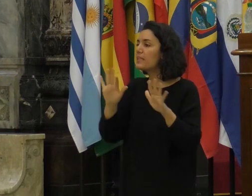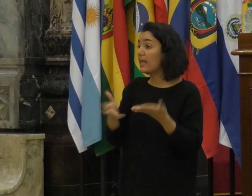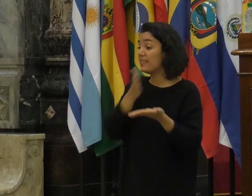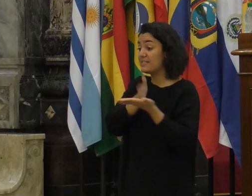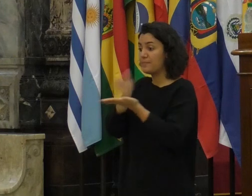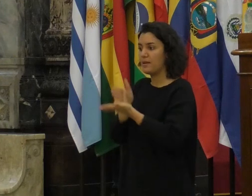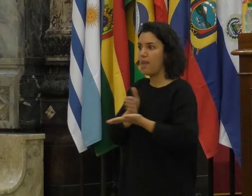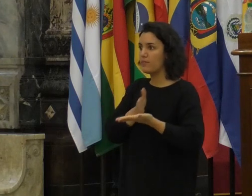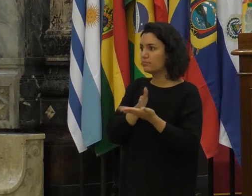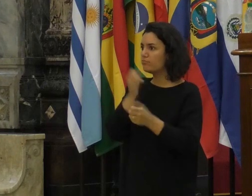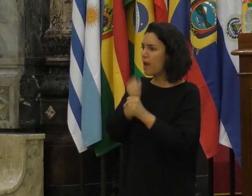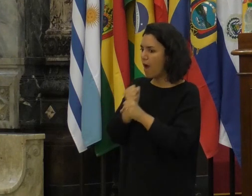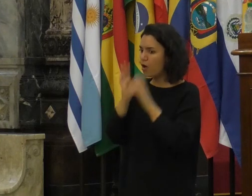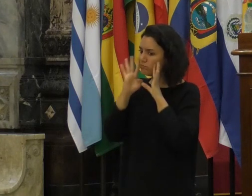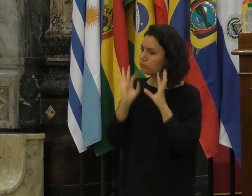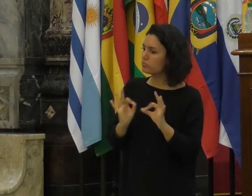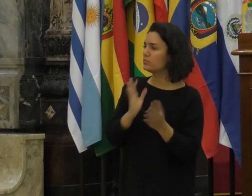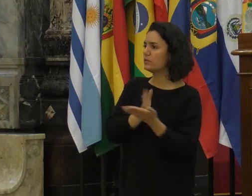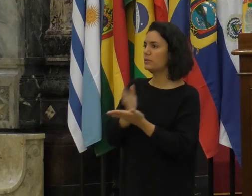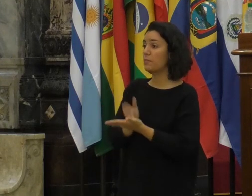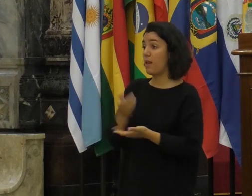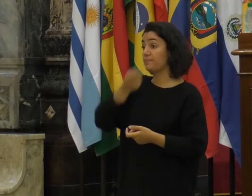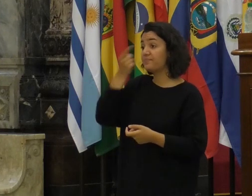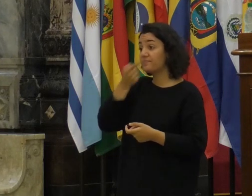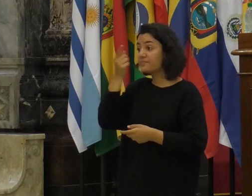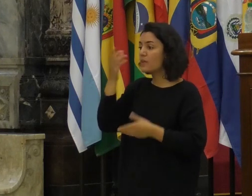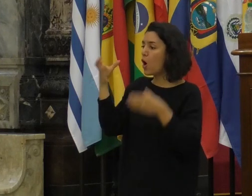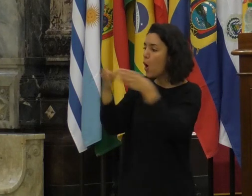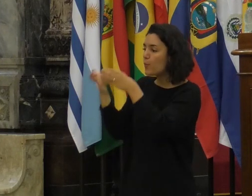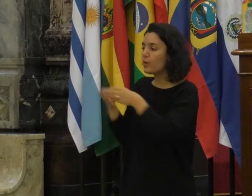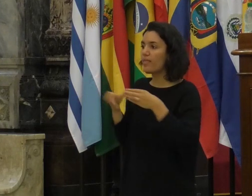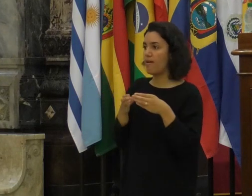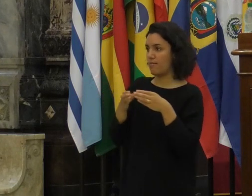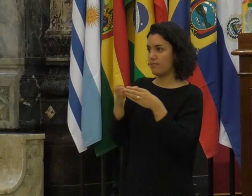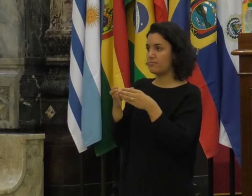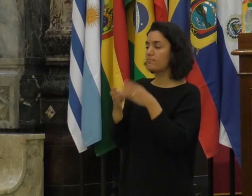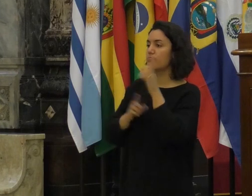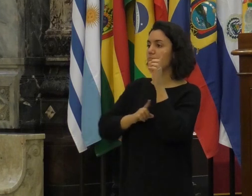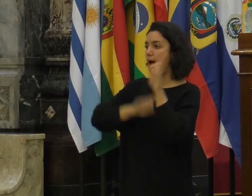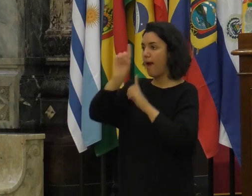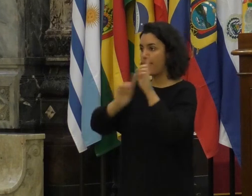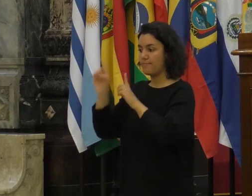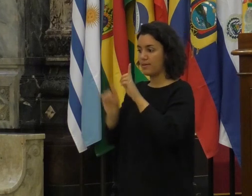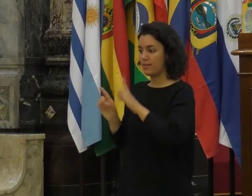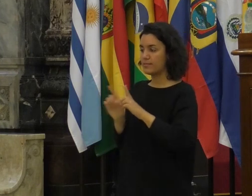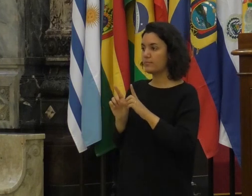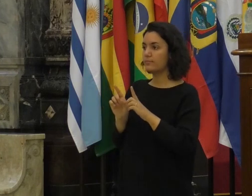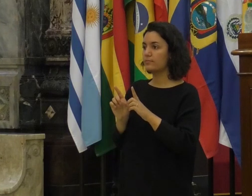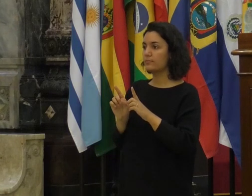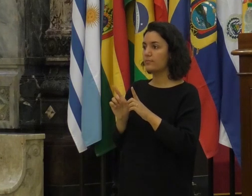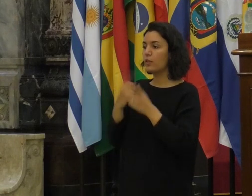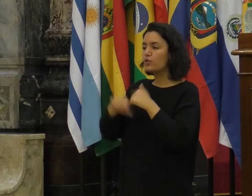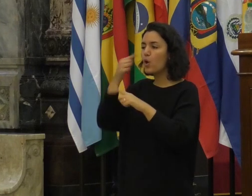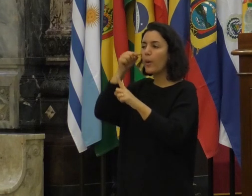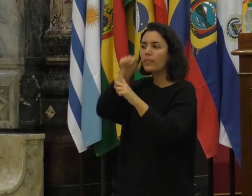disciplinas, basado en intereses de las comunidades académicas, sin más propósito